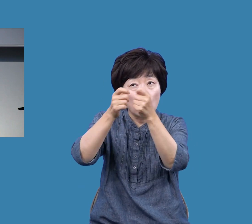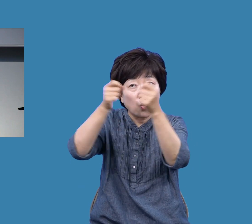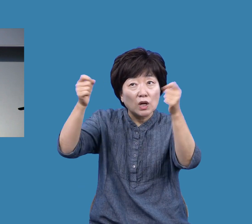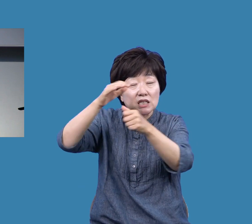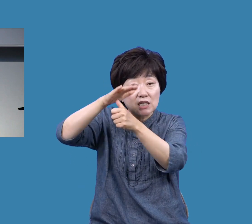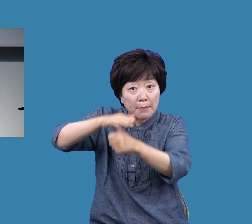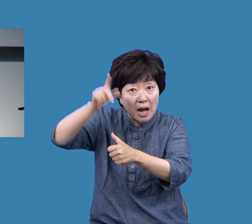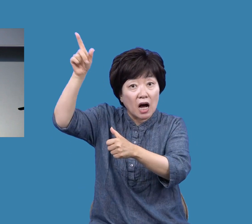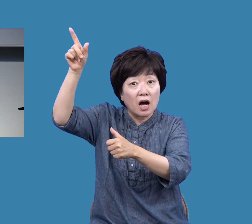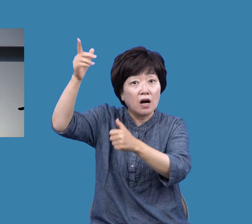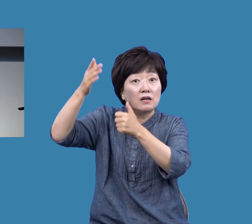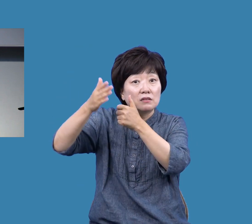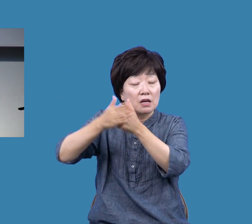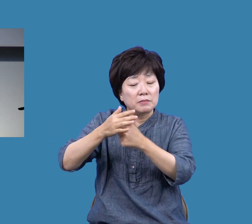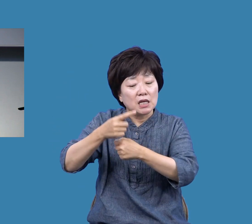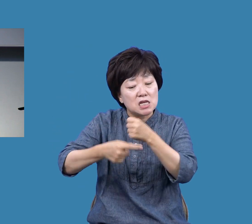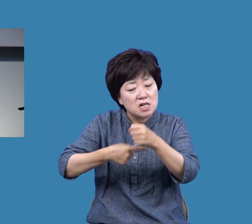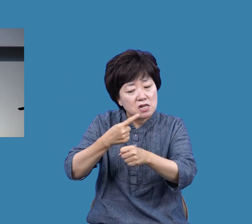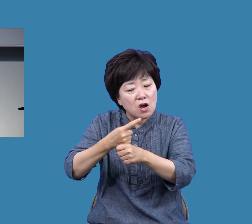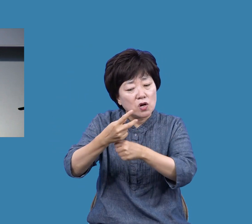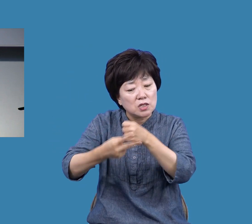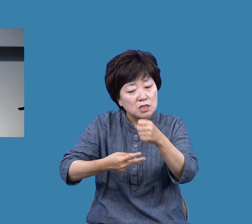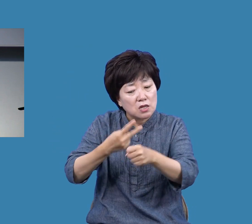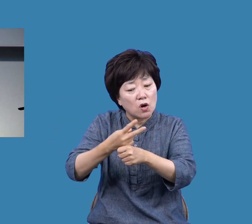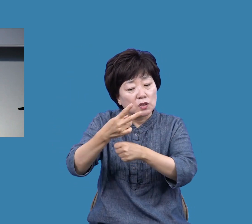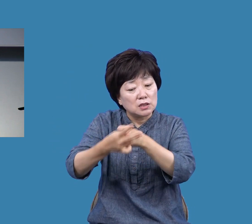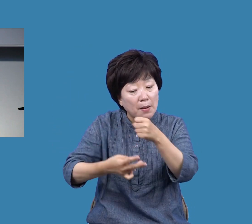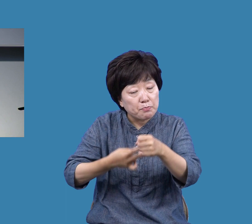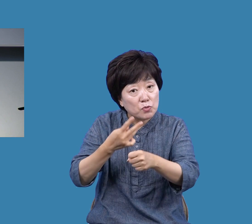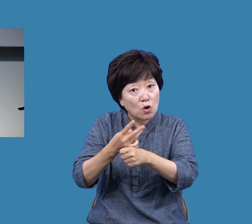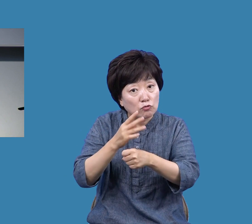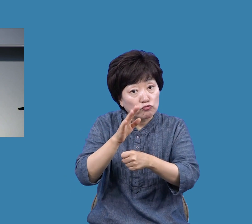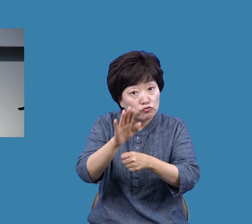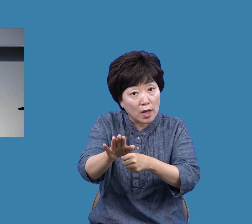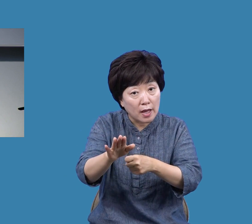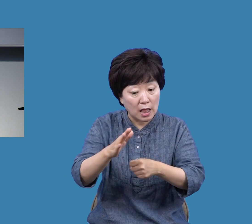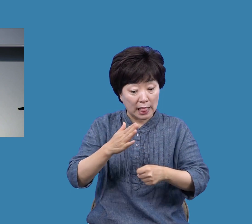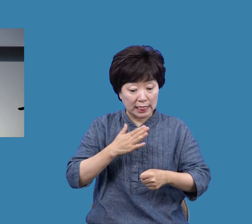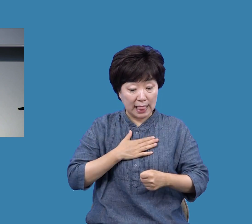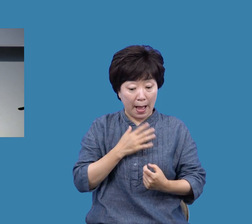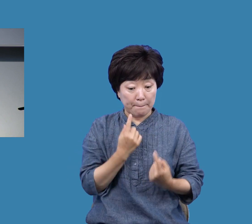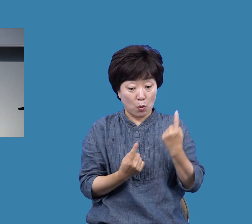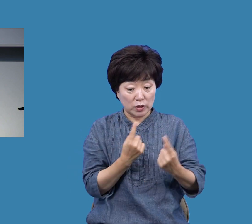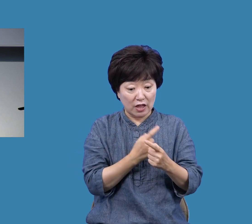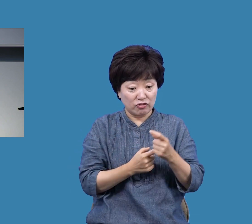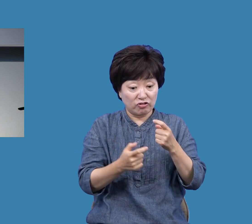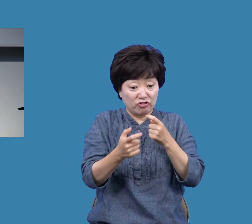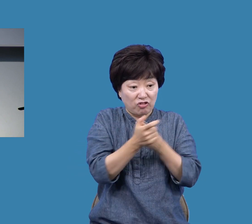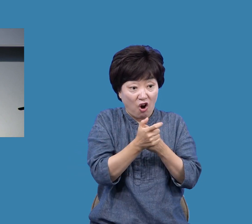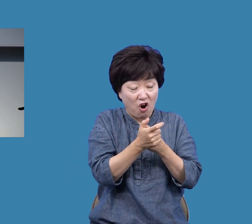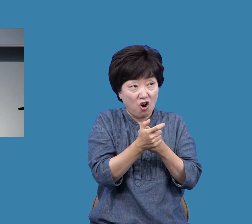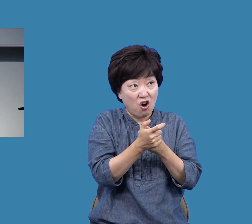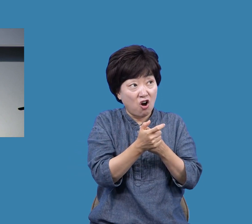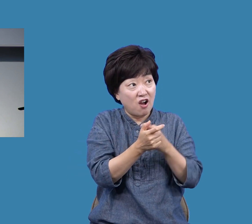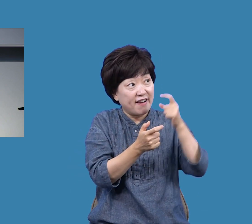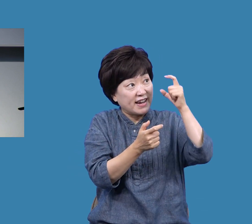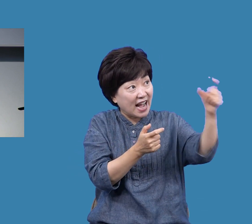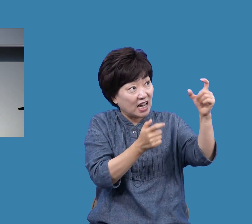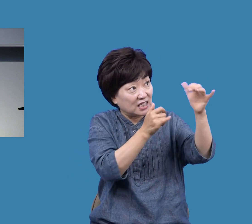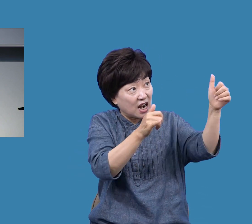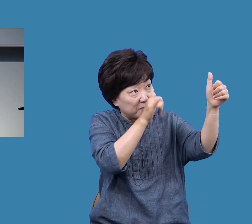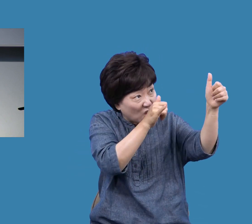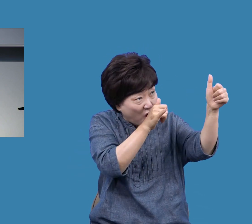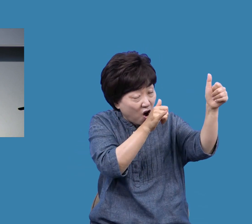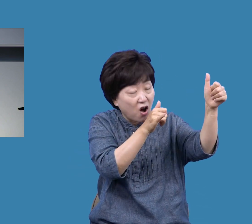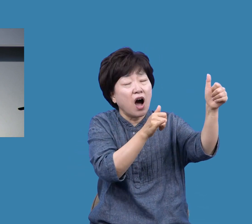예, 적어도 1년, 2년, 3년 지났는데 이 안에 저보다 더 이곳을 끌고 갈 수 있을 만한 사람이